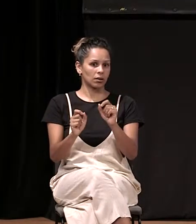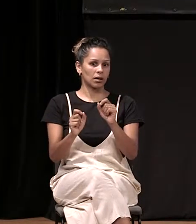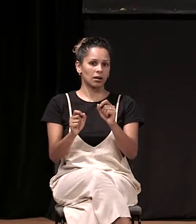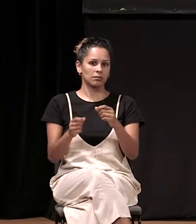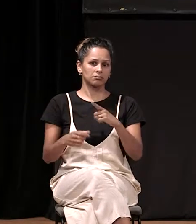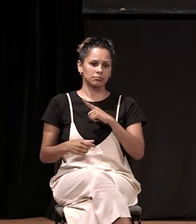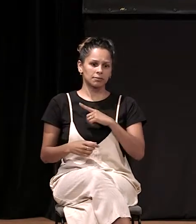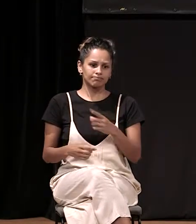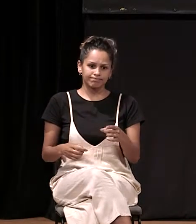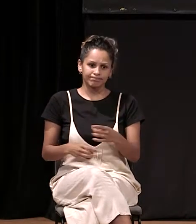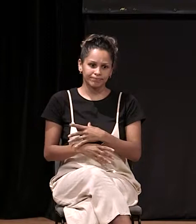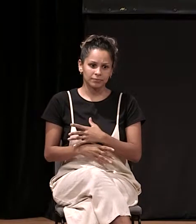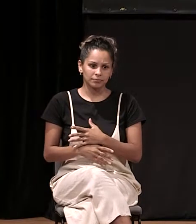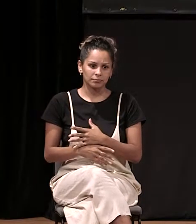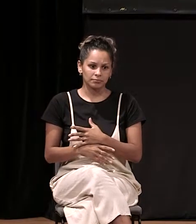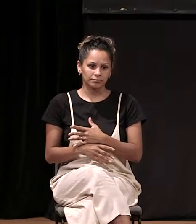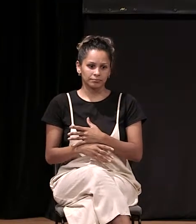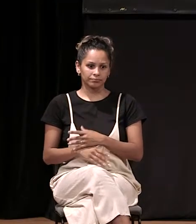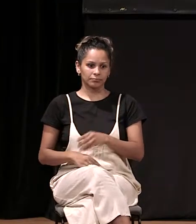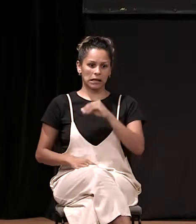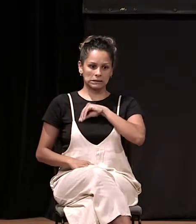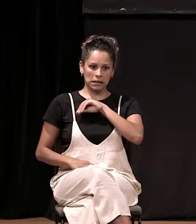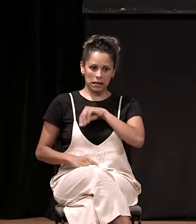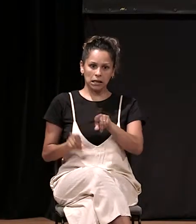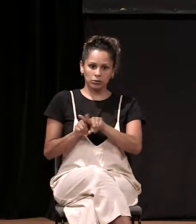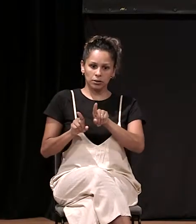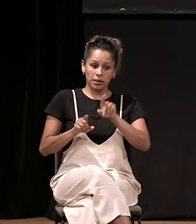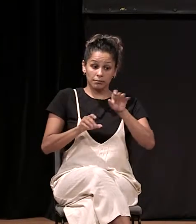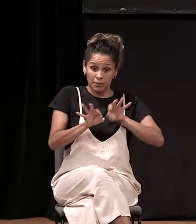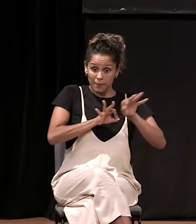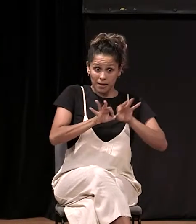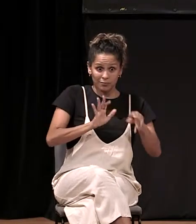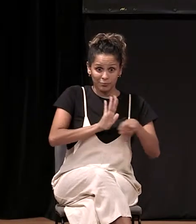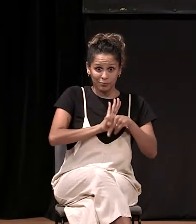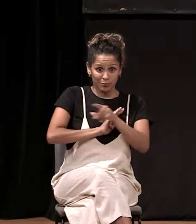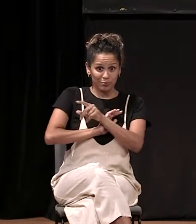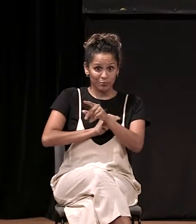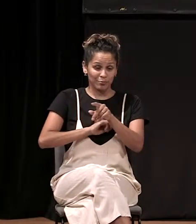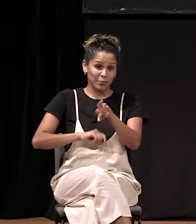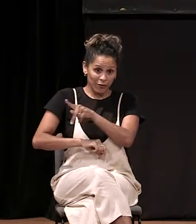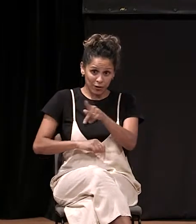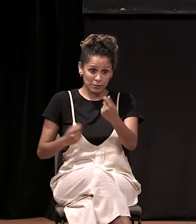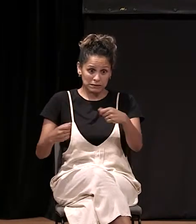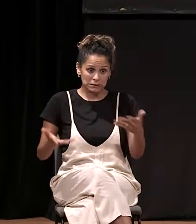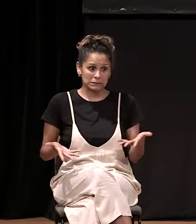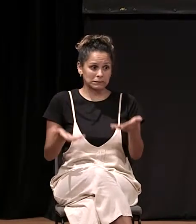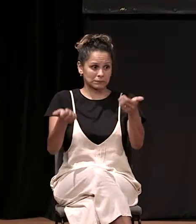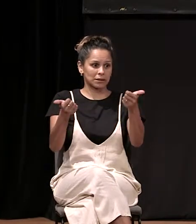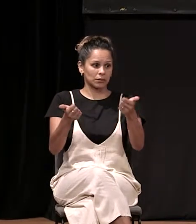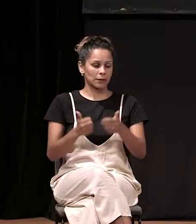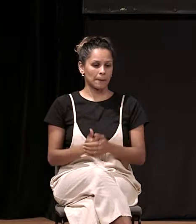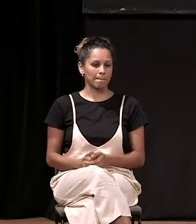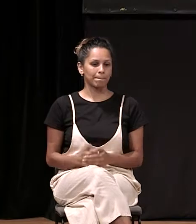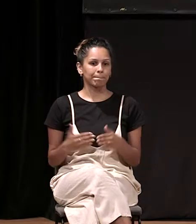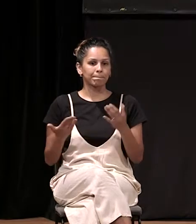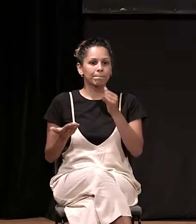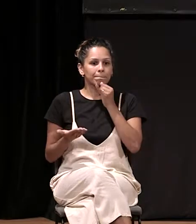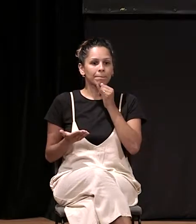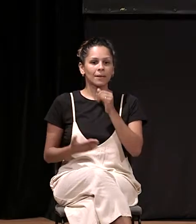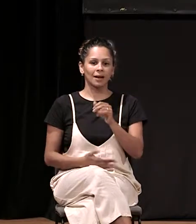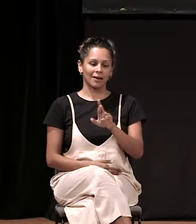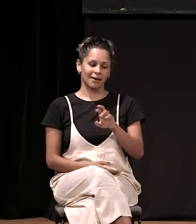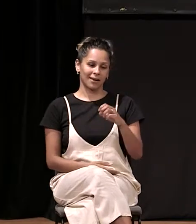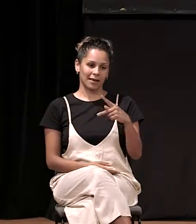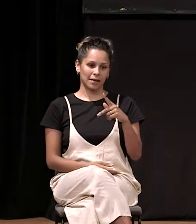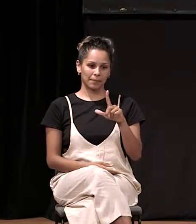preparação. Ou seja, nenhum professor, nós temos um vídeo, se vocês querem também, eu ia dizer para vocês, a